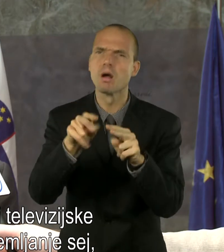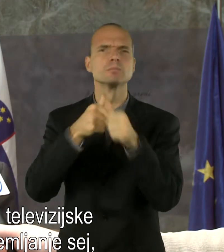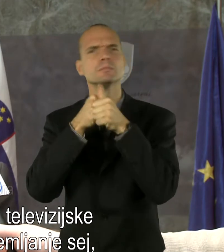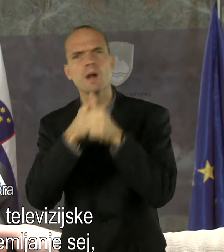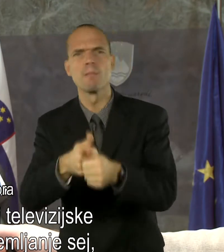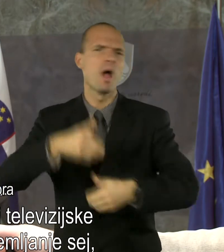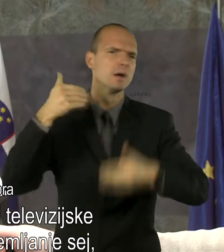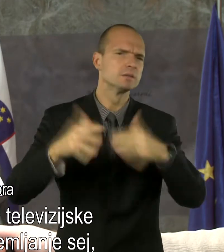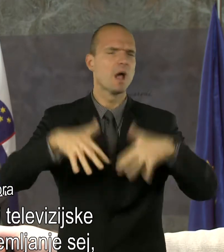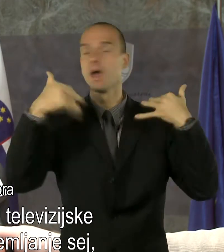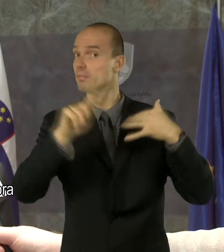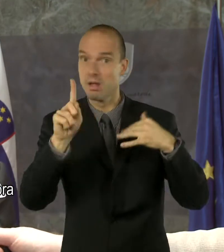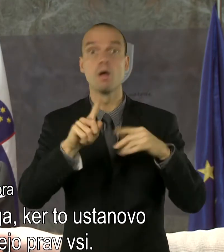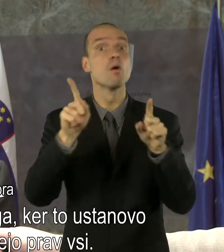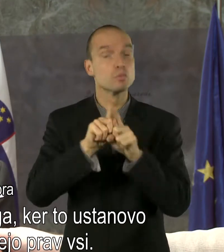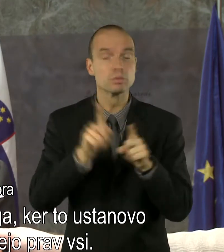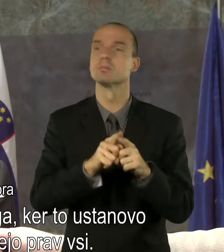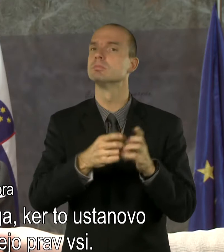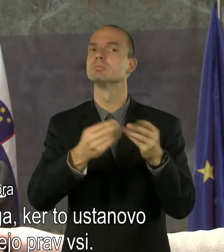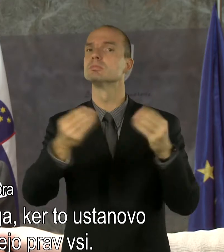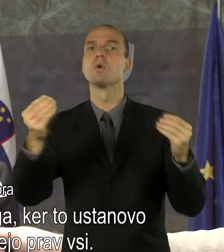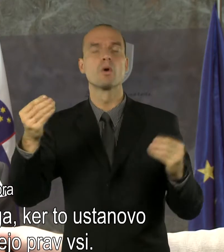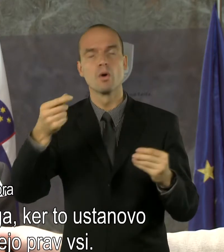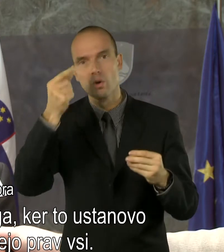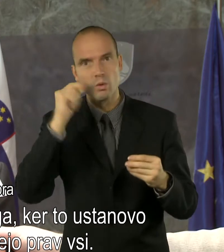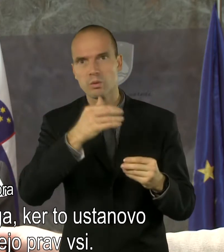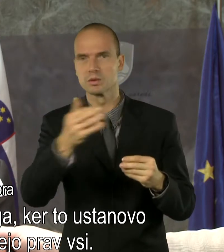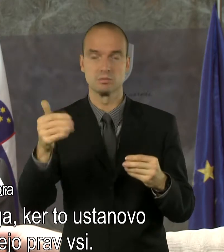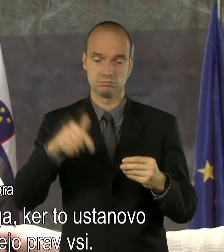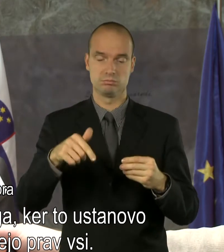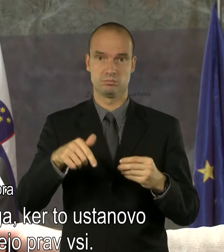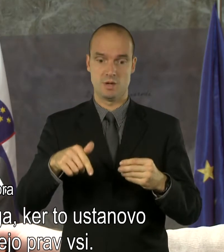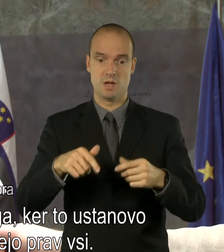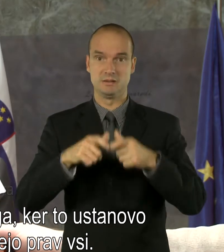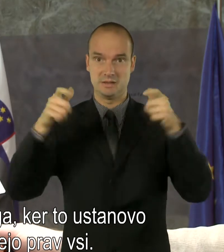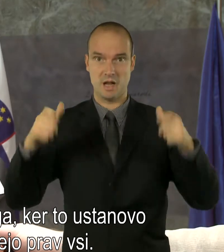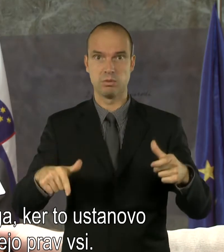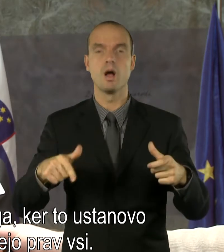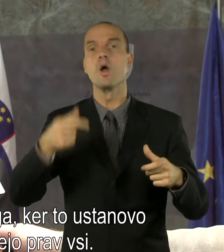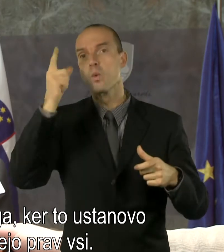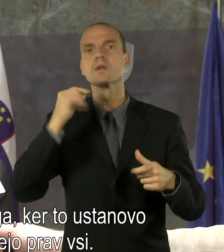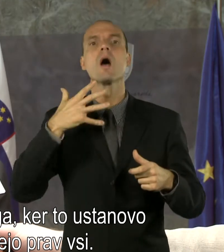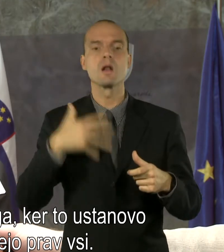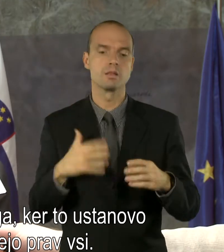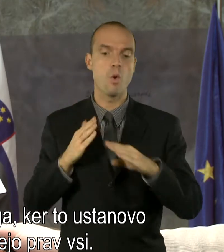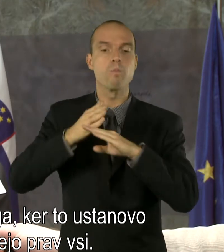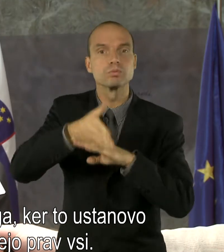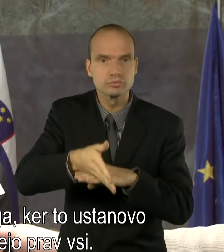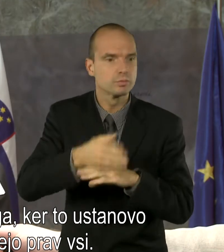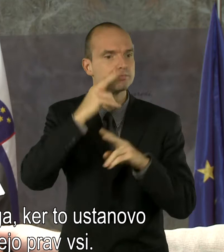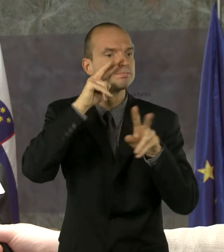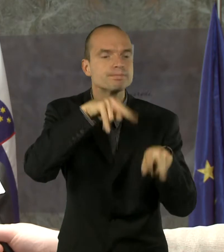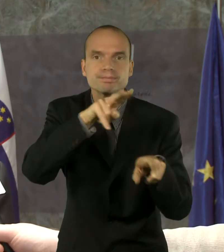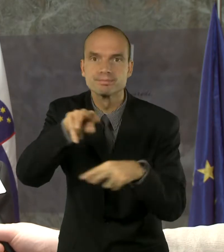prenose in spremljanje sej, ampak tudi zaradi tega, ker to zgradbo zelo radi obiščejo prav